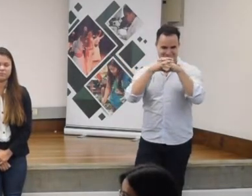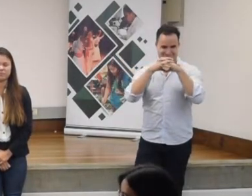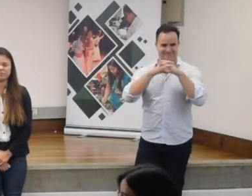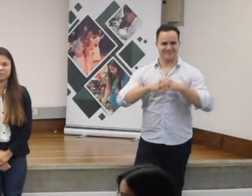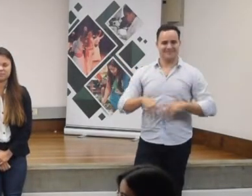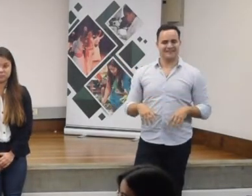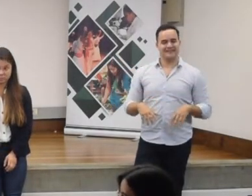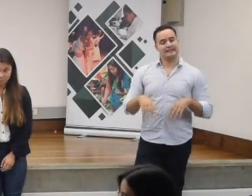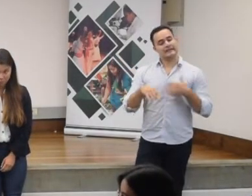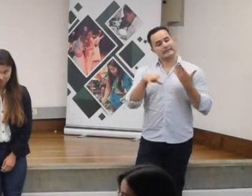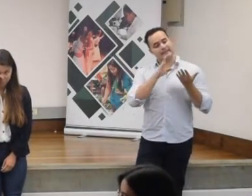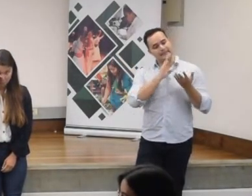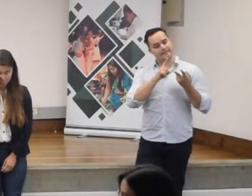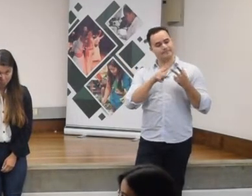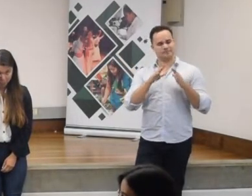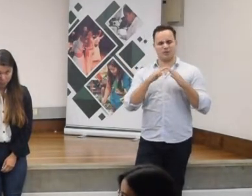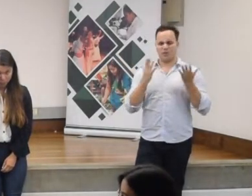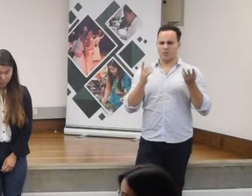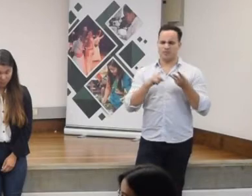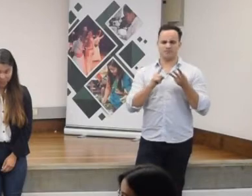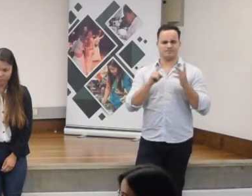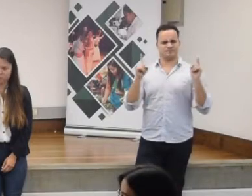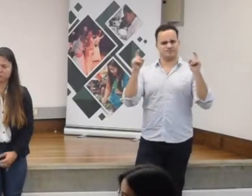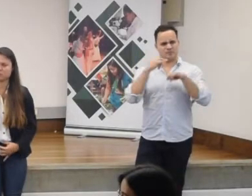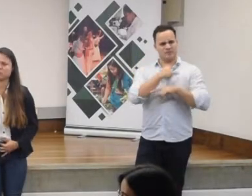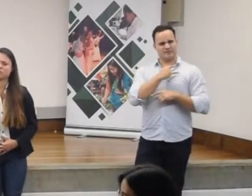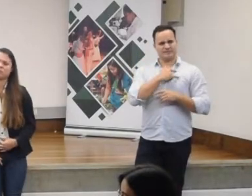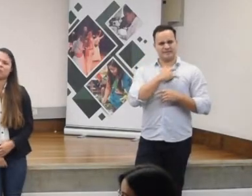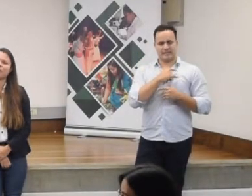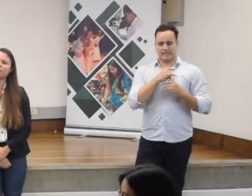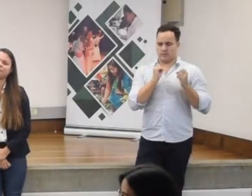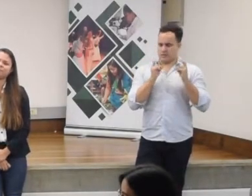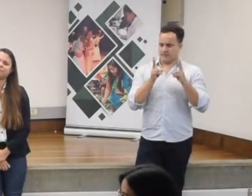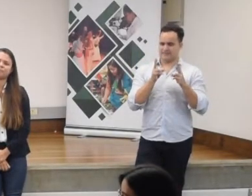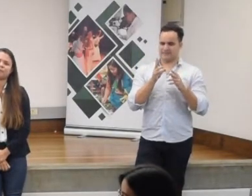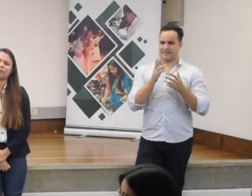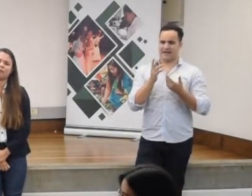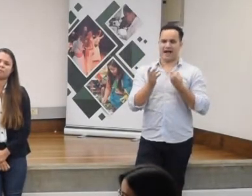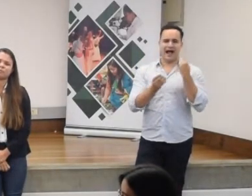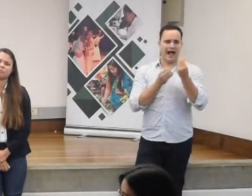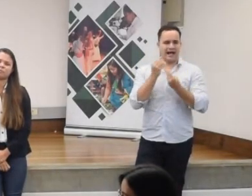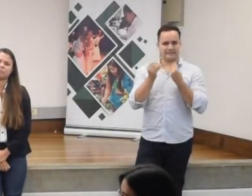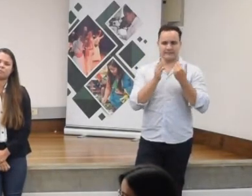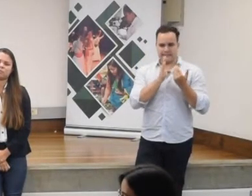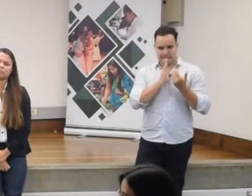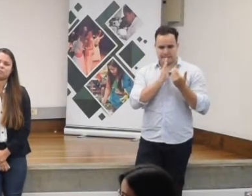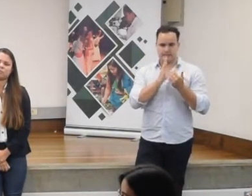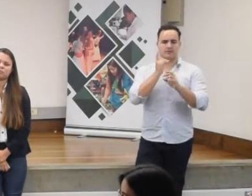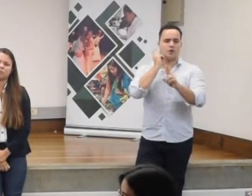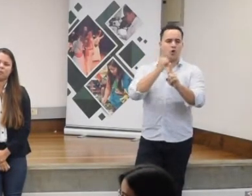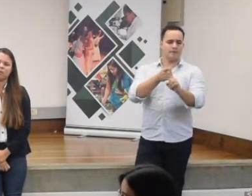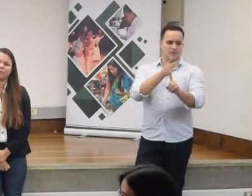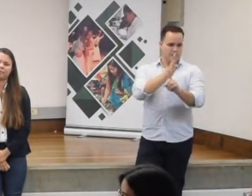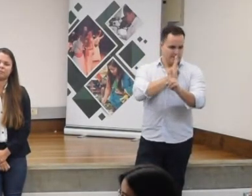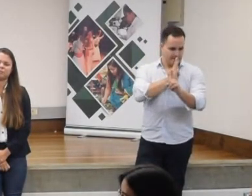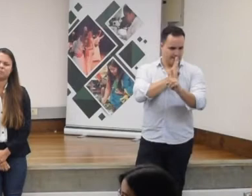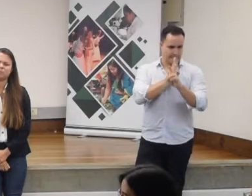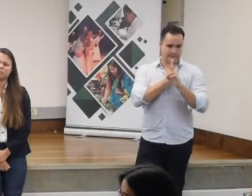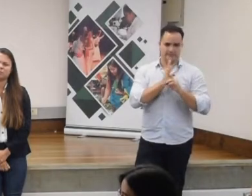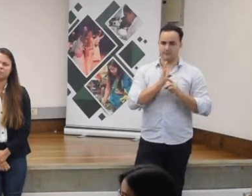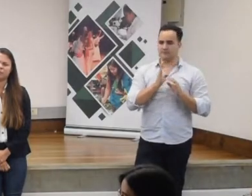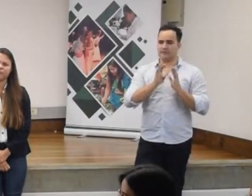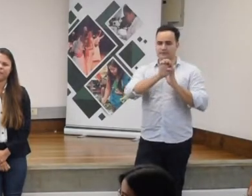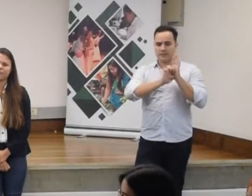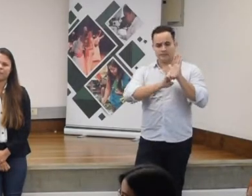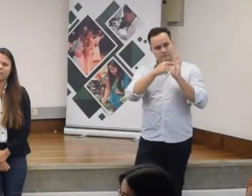no solo qué es la universidad, sino qué está haciendo y en quiénes está haciendo la universidad, que no solo es en los estamentos